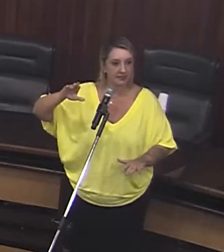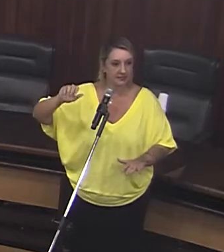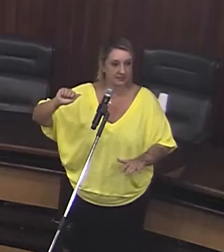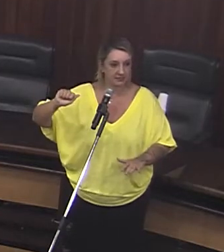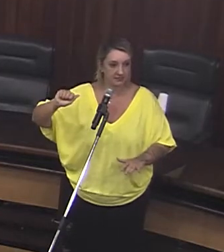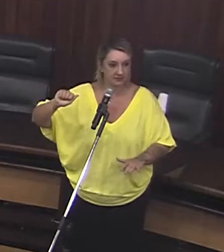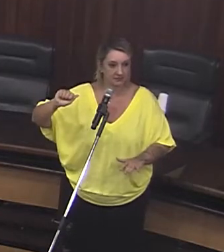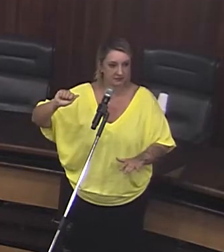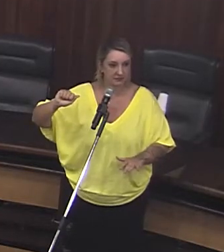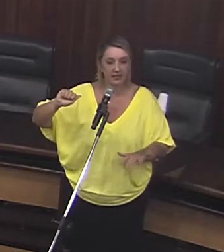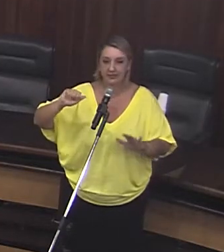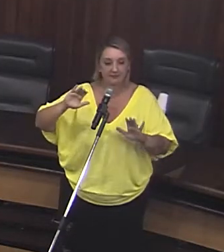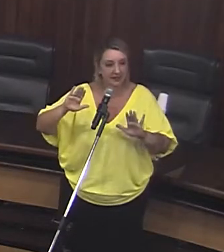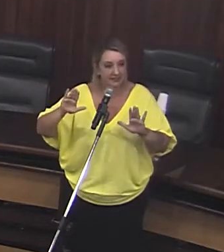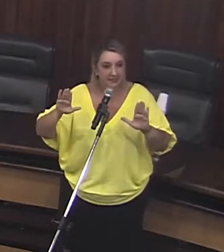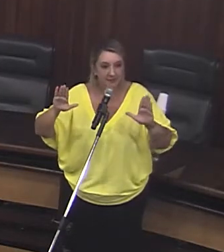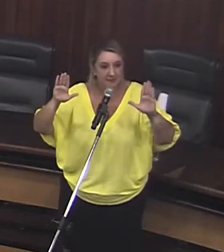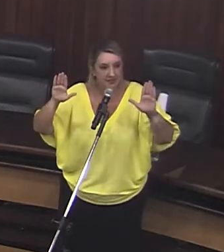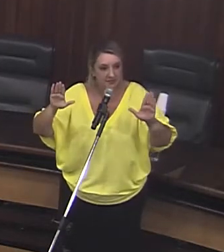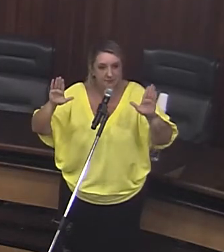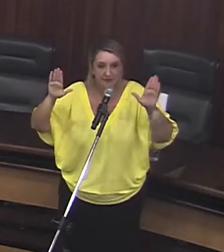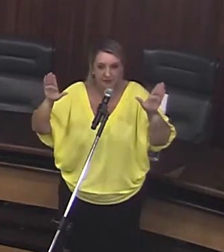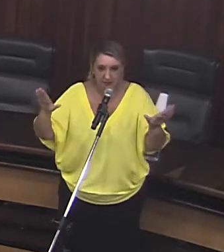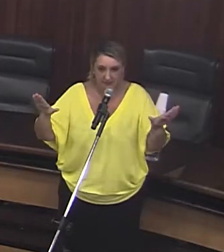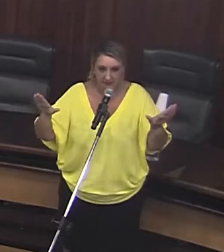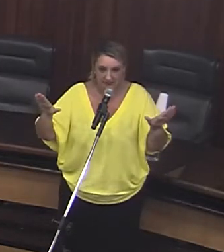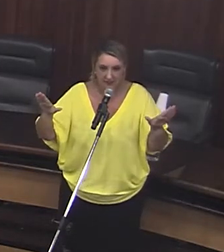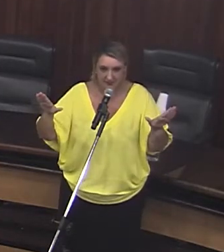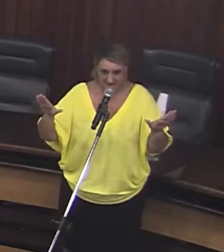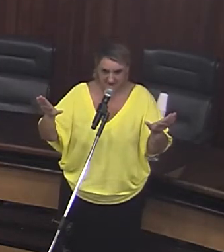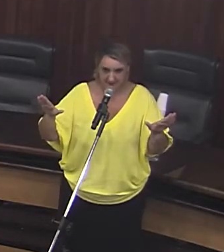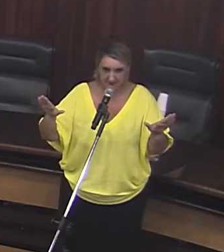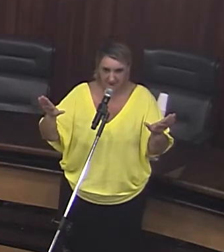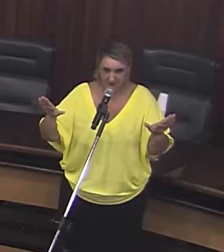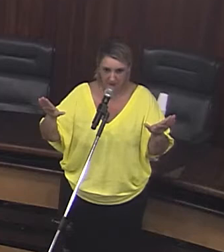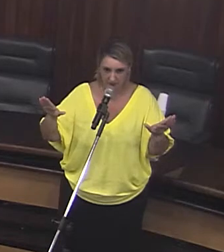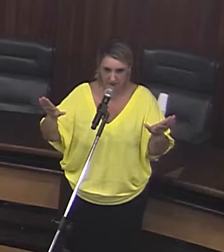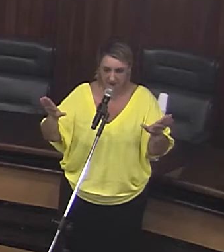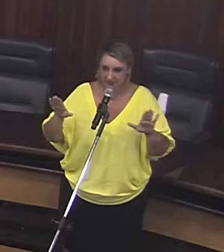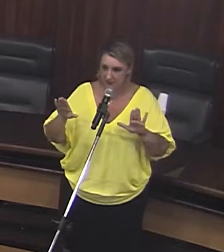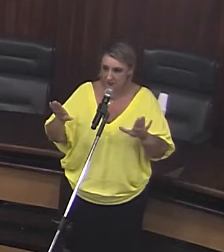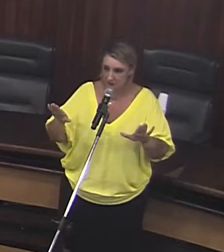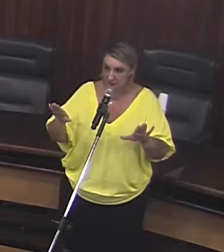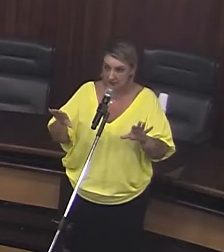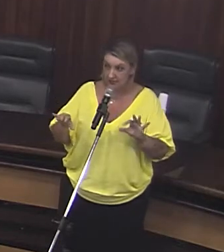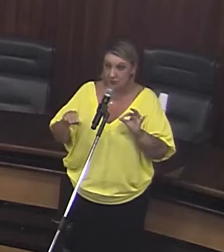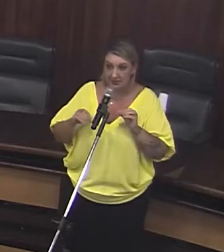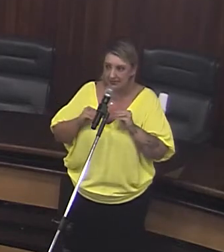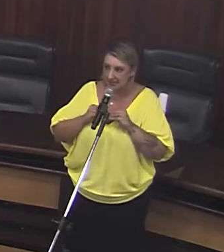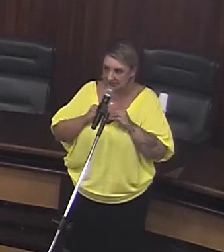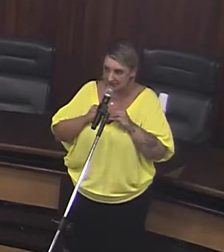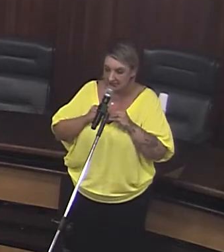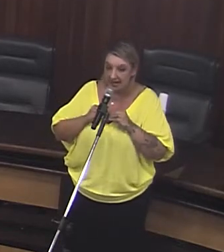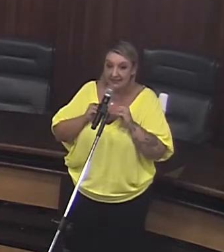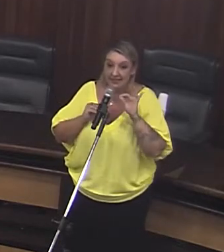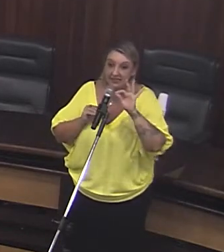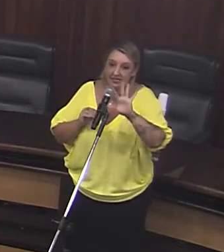Maria. Ele vai ler da mesma forma. Tá bom? Não se preocupe. Então, aqui. Até na casa de